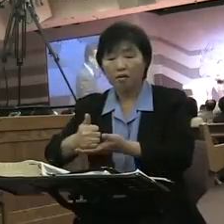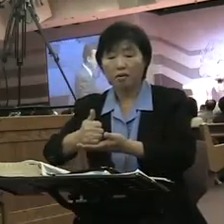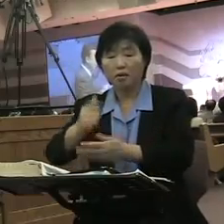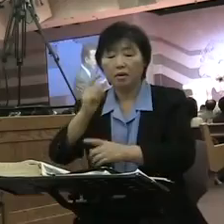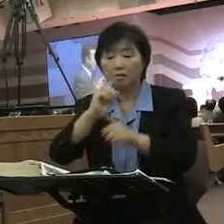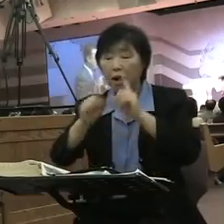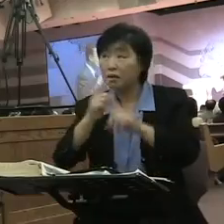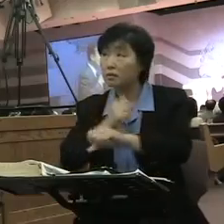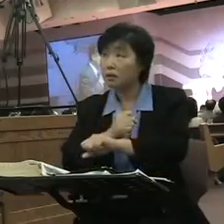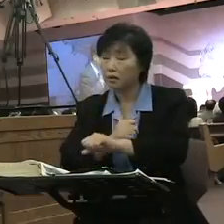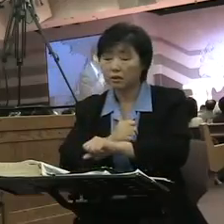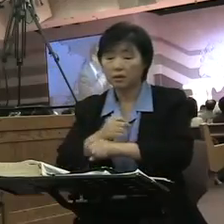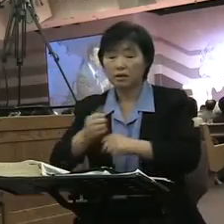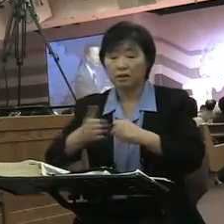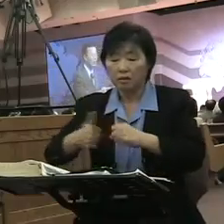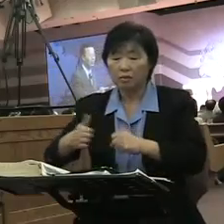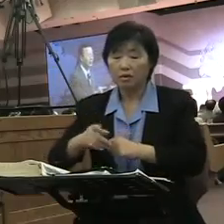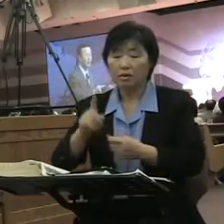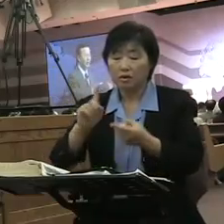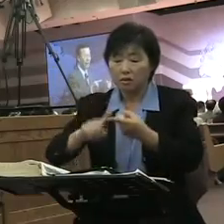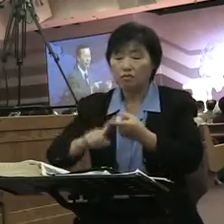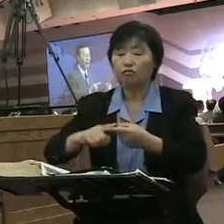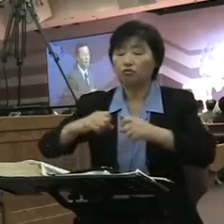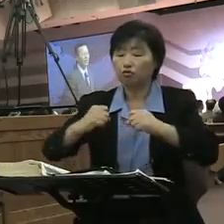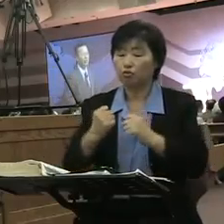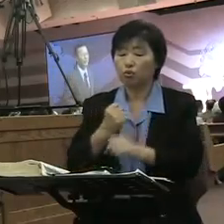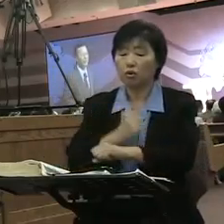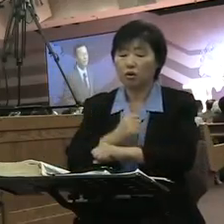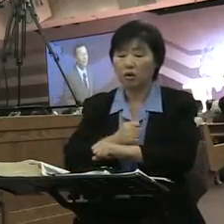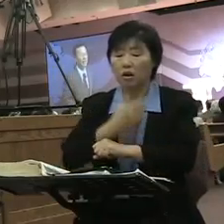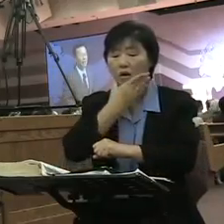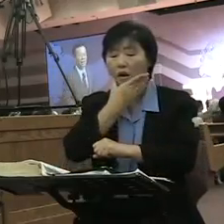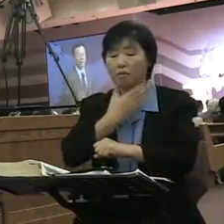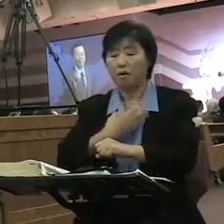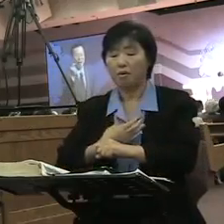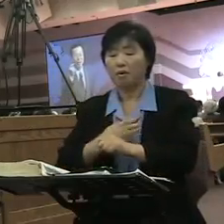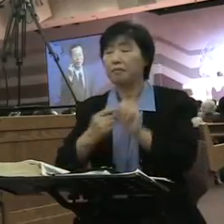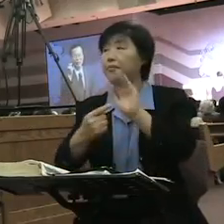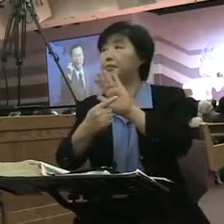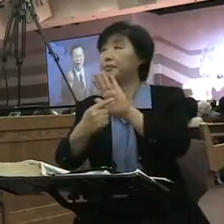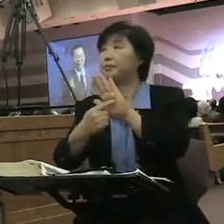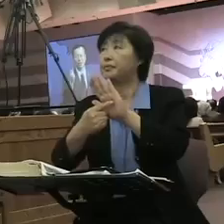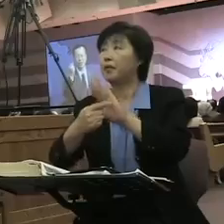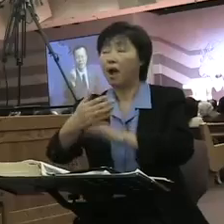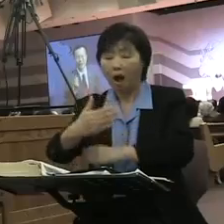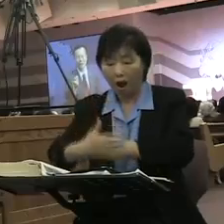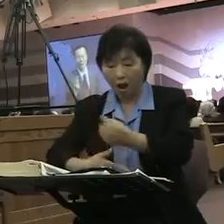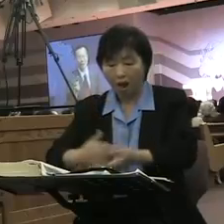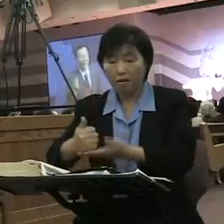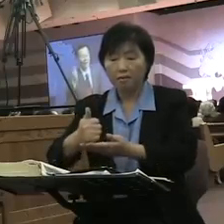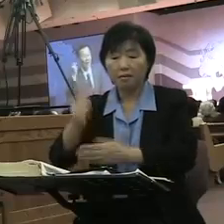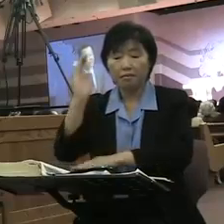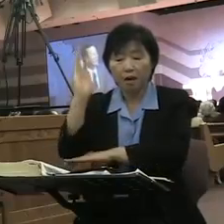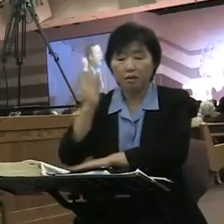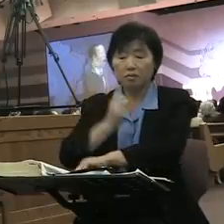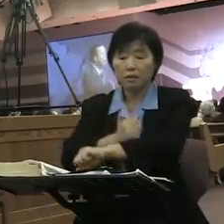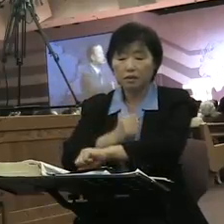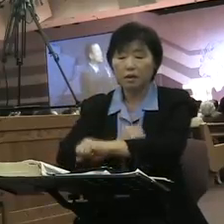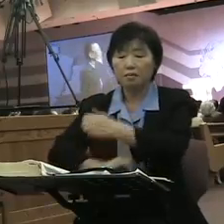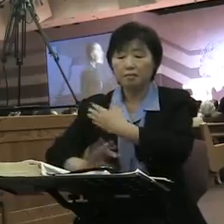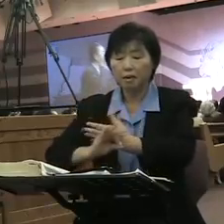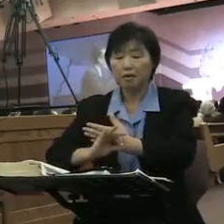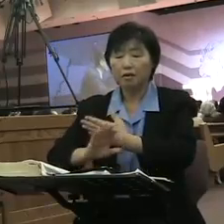때문에 하나님의 말씀을 그대로 순종하려는 아브라함이 나옵니다. 하나님이 말씀하신 일이라면